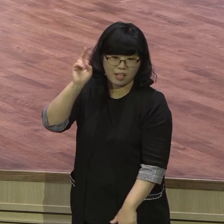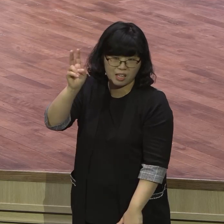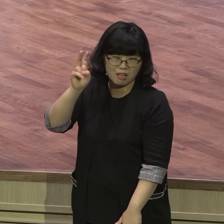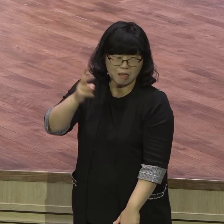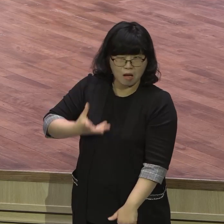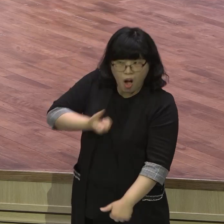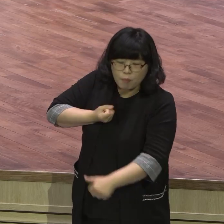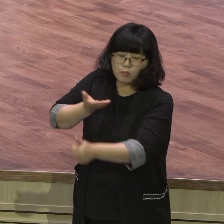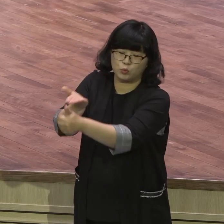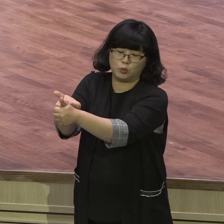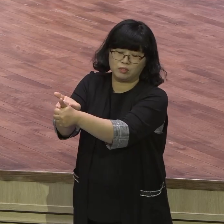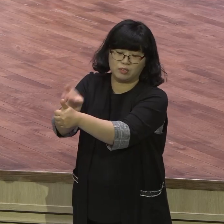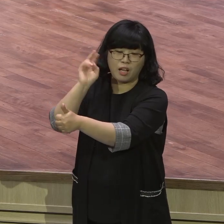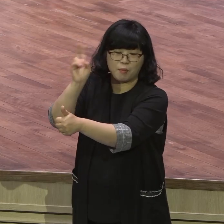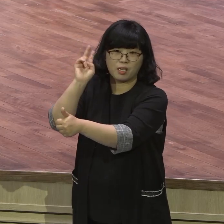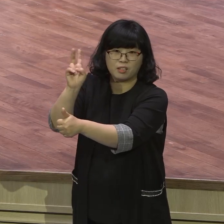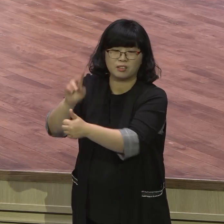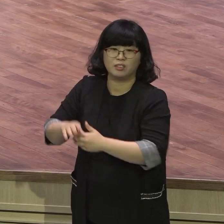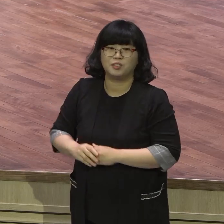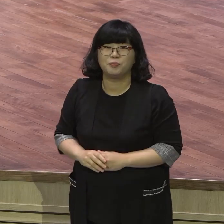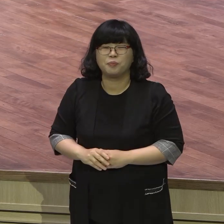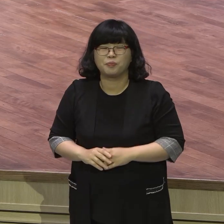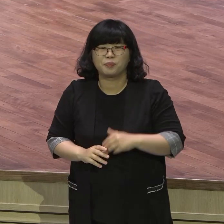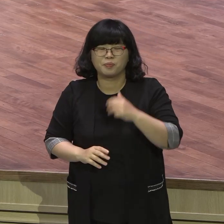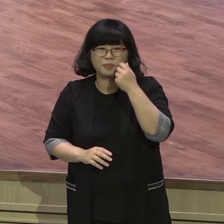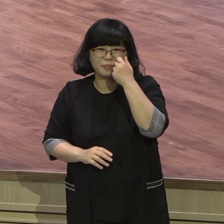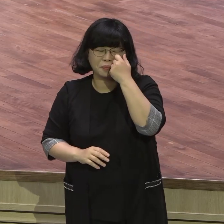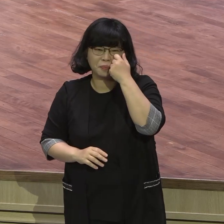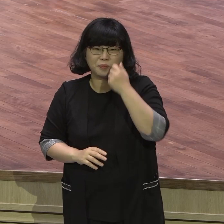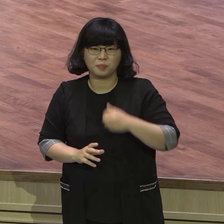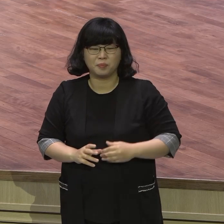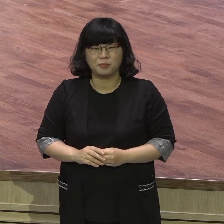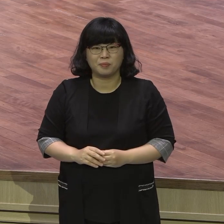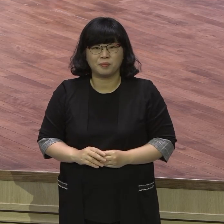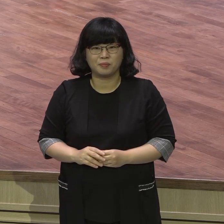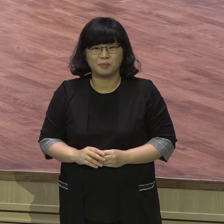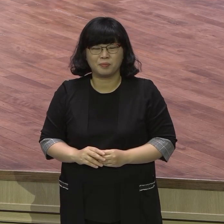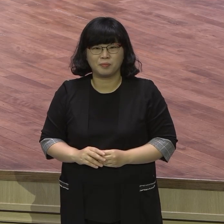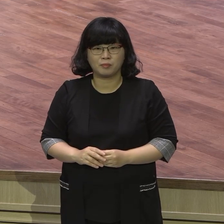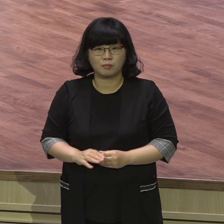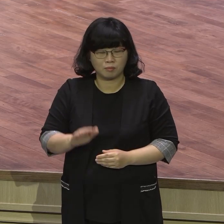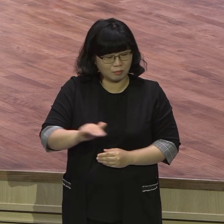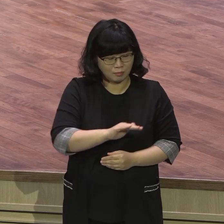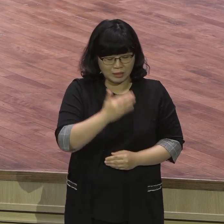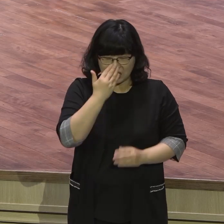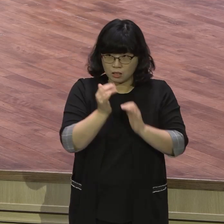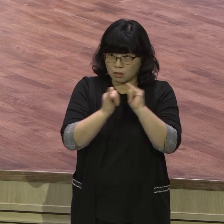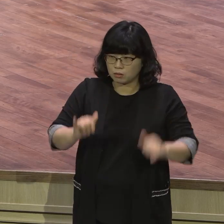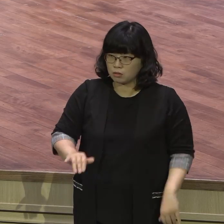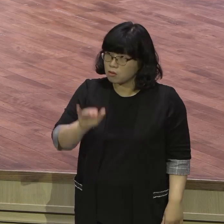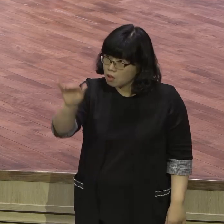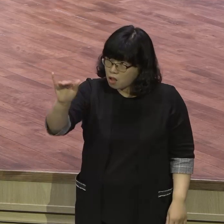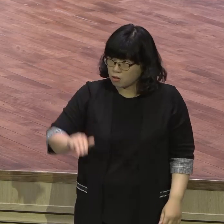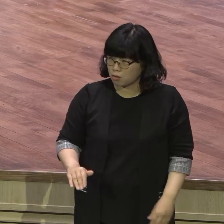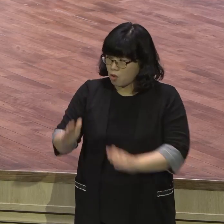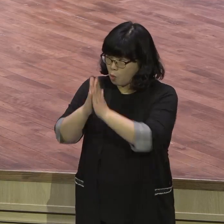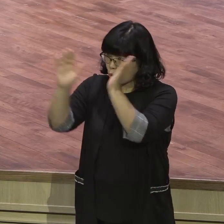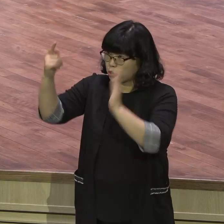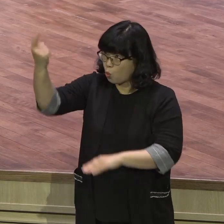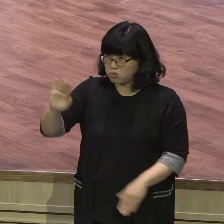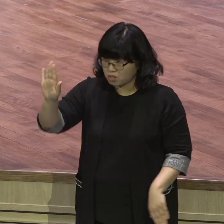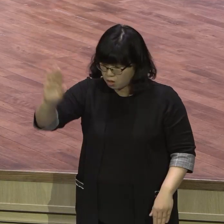자신들을 인도해왔던 모세가 산에 올라가서 내리지 않으니까 앞으로 올지 안 올지도 모르게 죽은 산인지 모르니까 이제 우리를